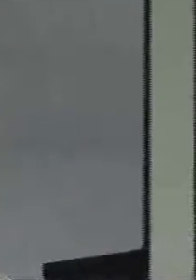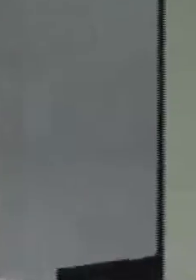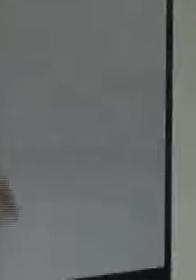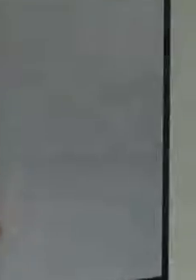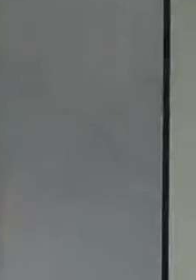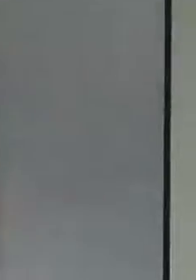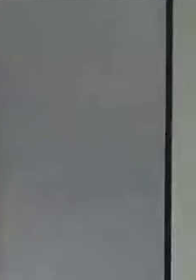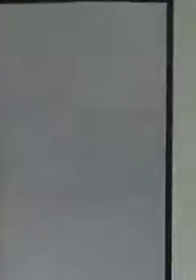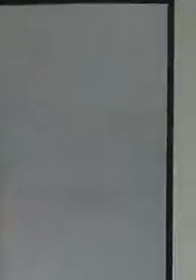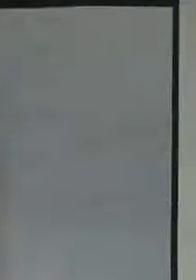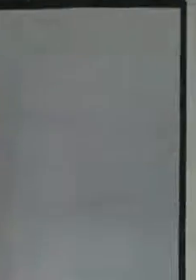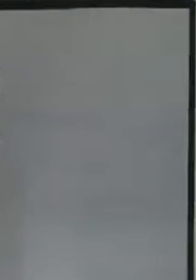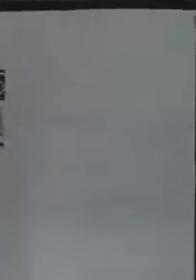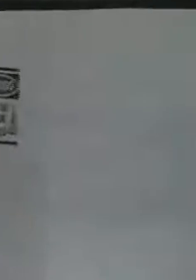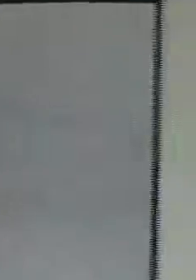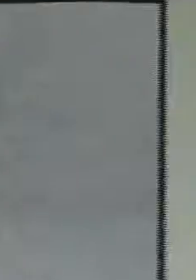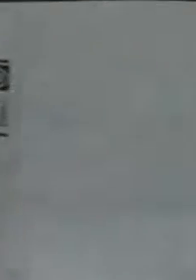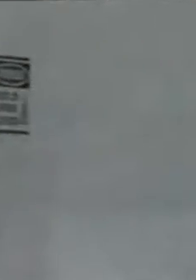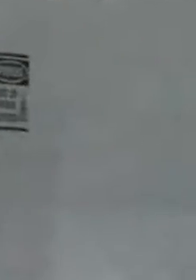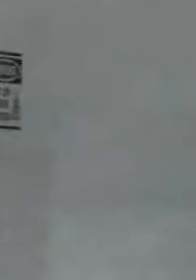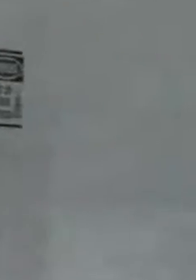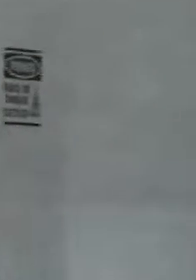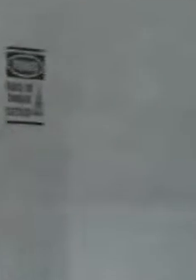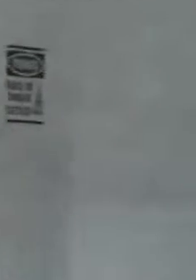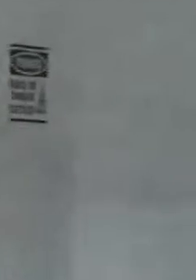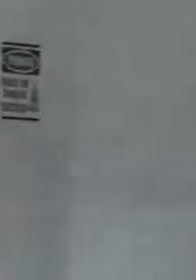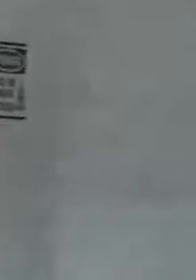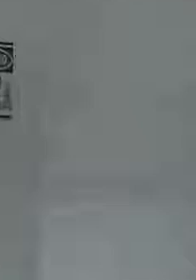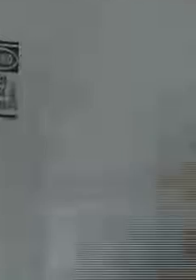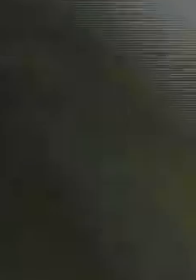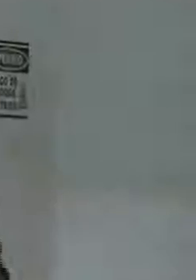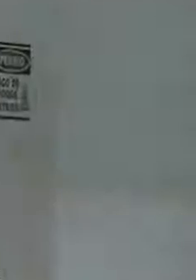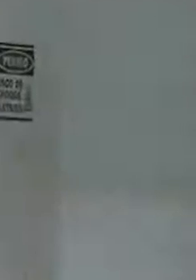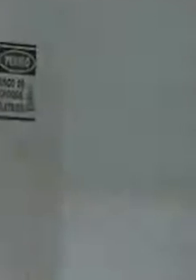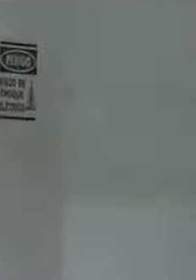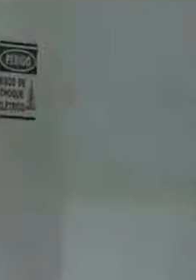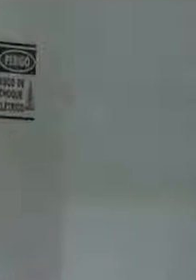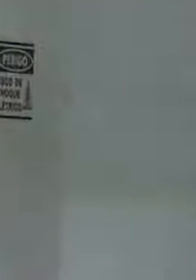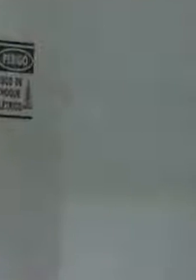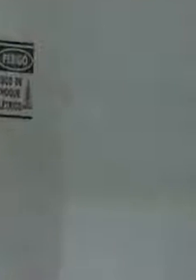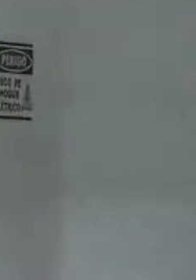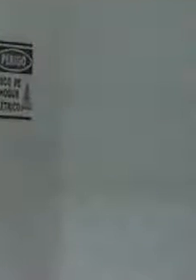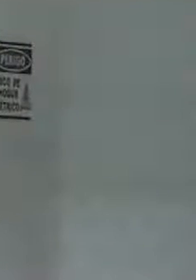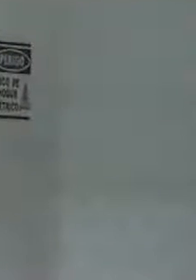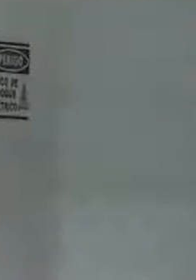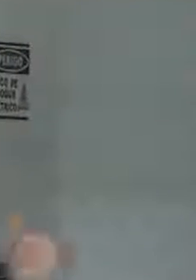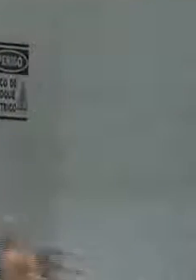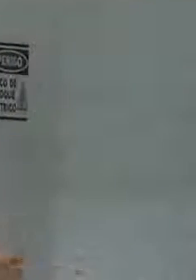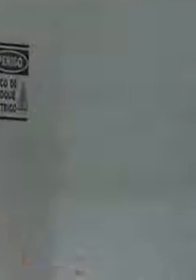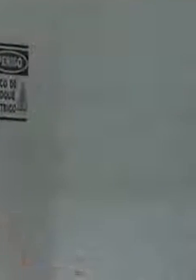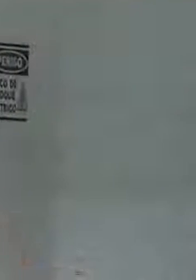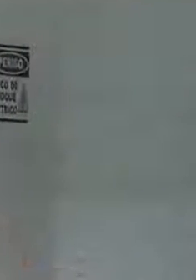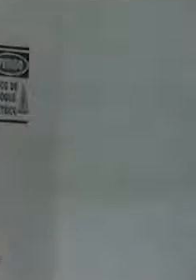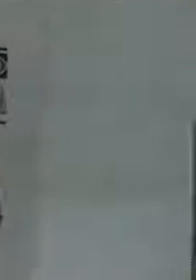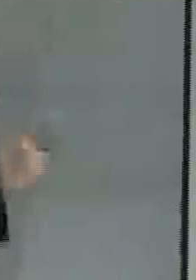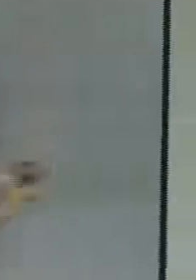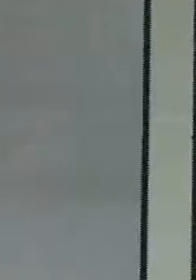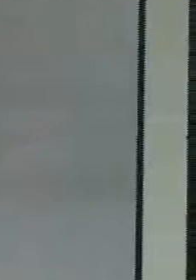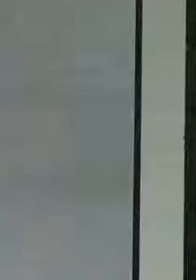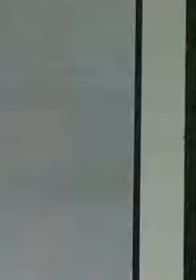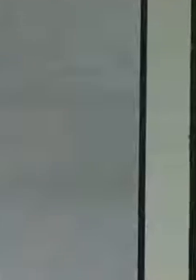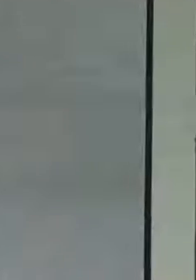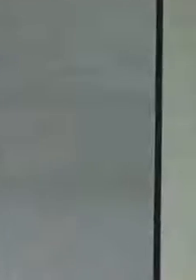Meu negócio é ir para cima, botar a cara mesmo na rua, subir morro, descer morro,